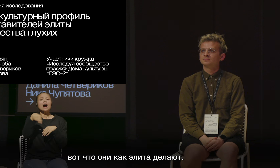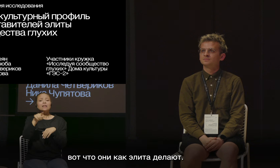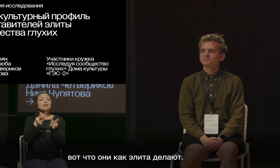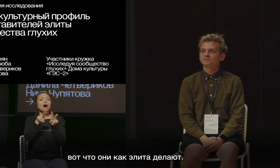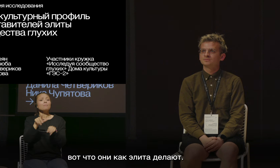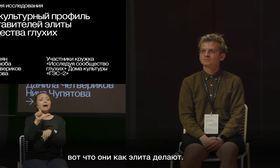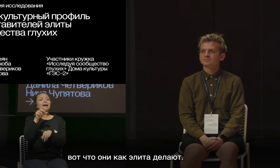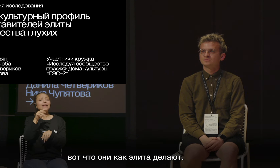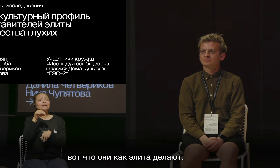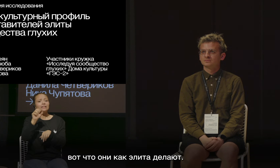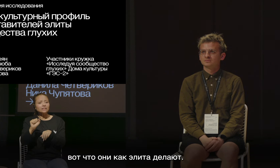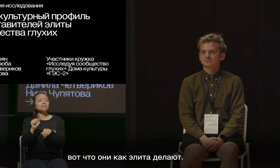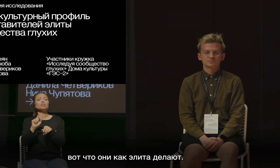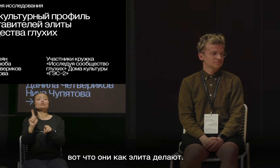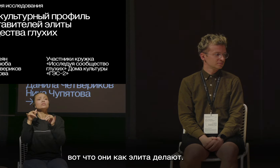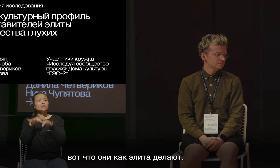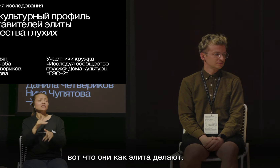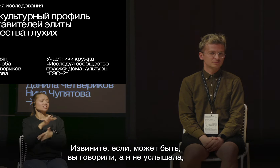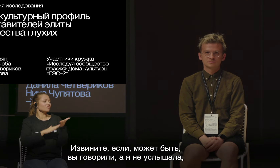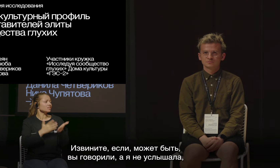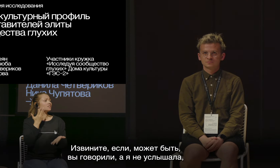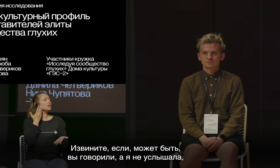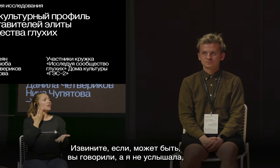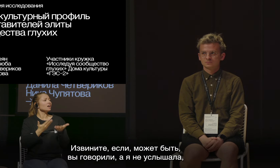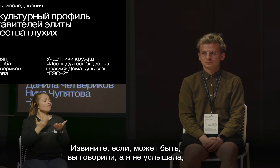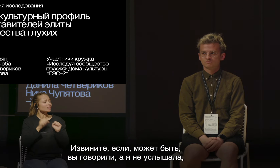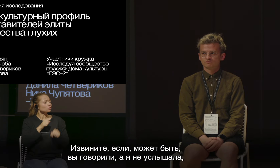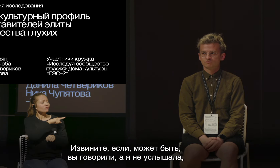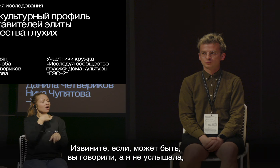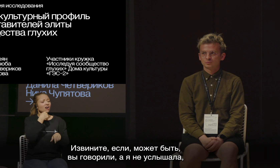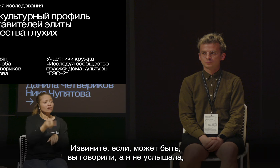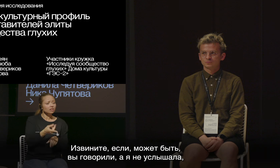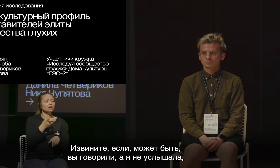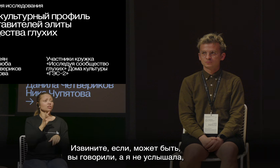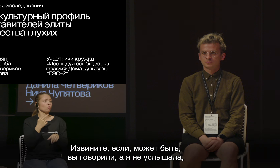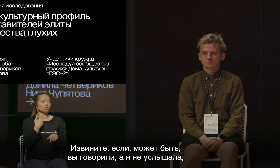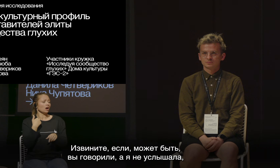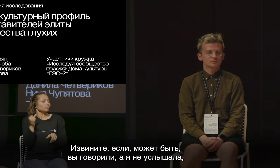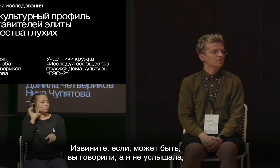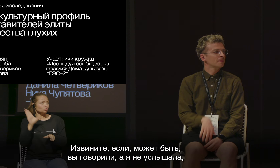делают? Извините, если я, может быть, вы говорили, а я не услышала, прошу прощения заранее.